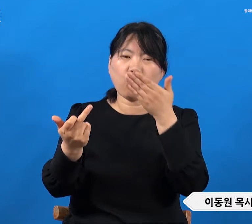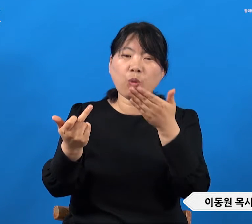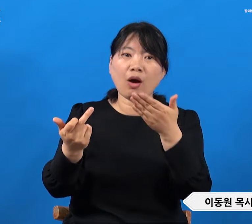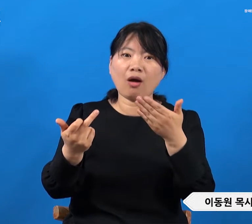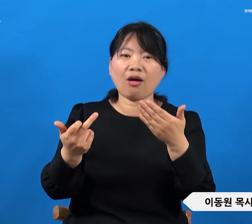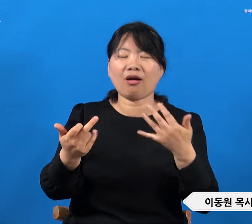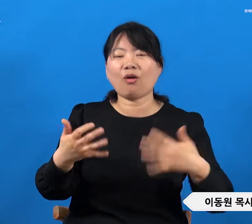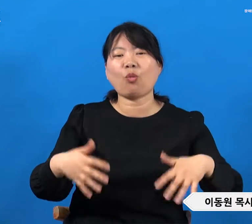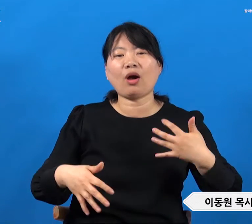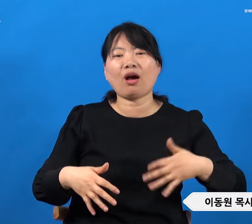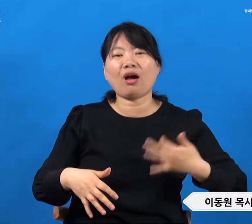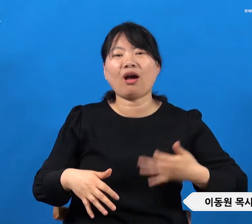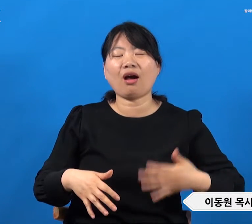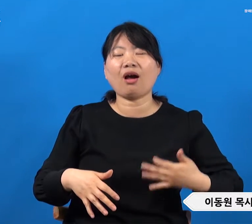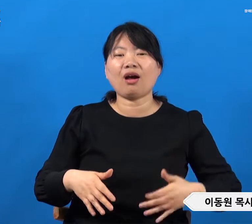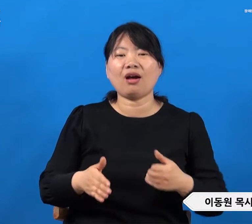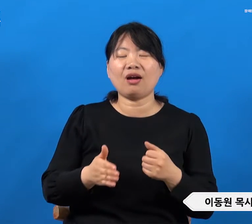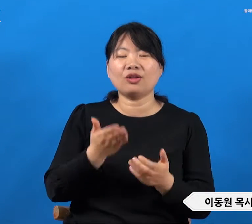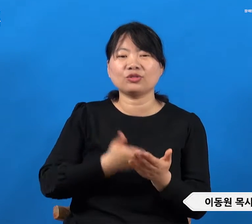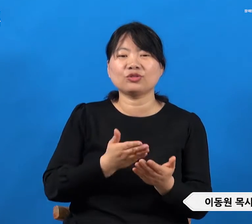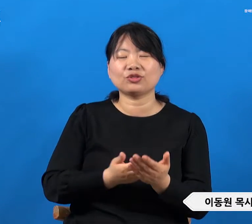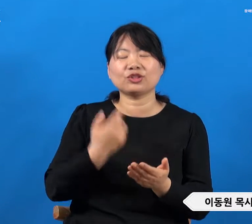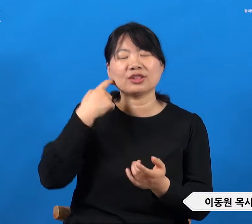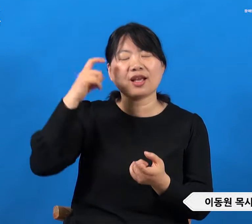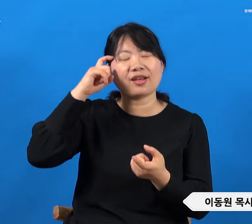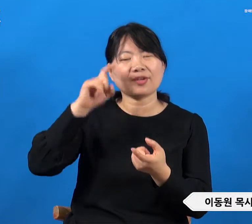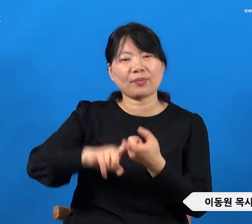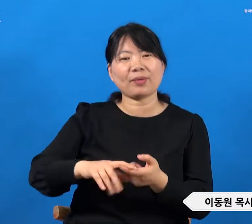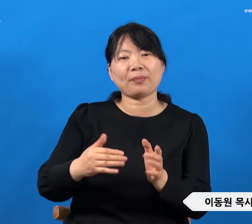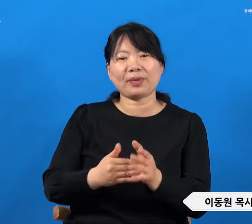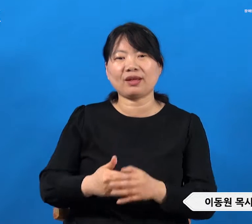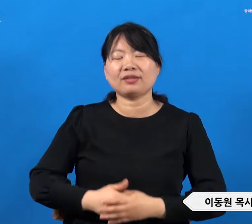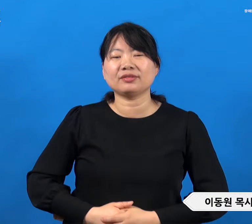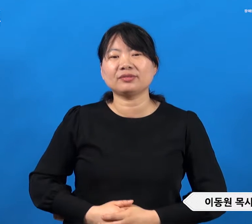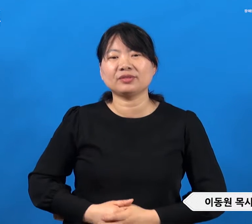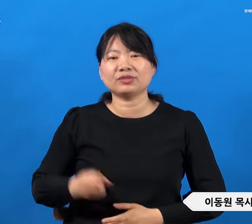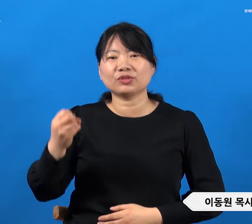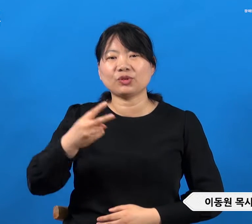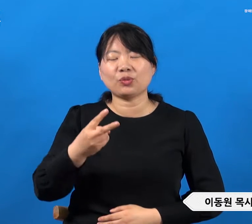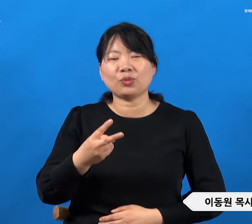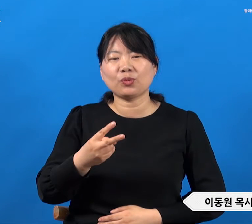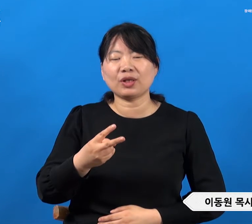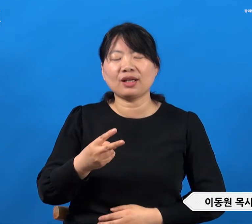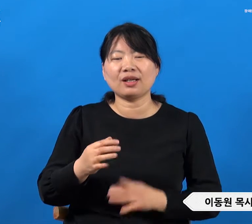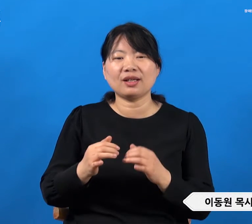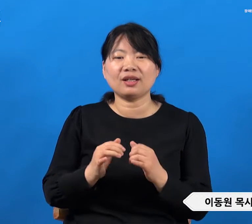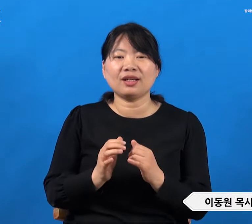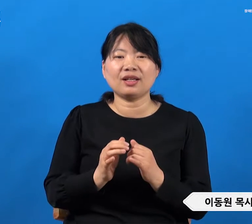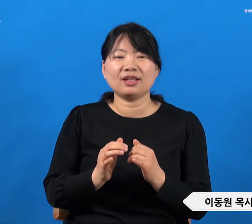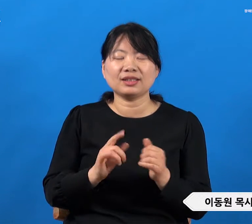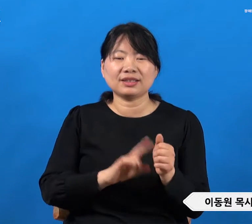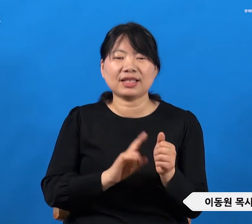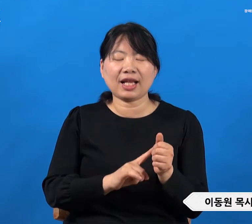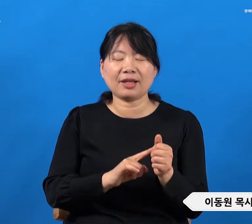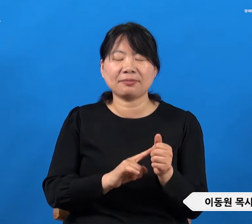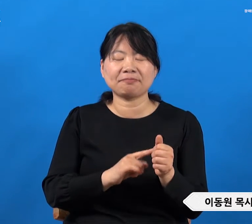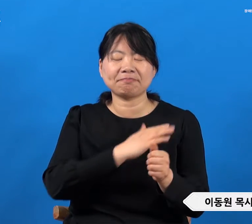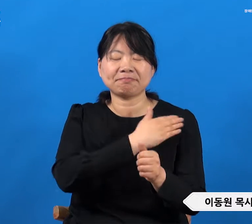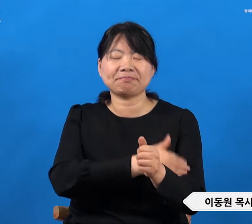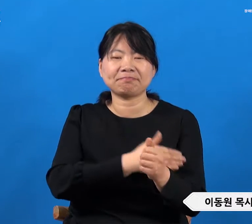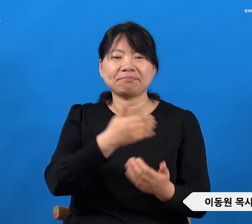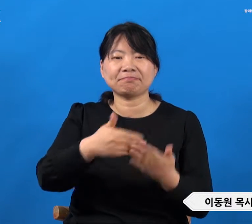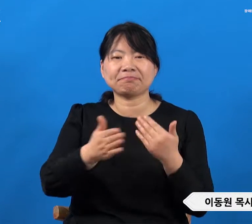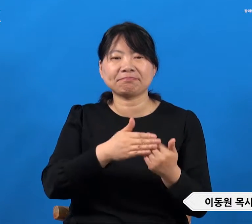대단하구나. 그래서 뉴스가 제 시선을 끌었어요. 그리고 적지 않은 이 사람의 커리어를 소개하는